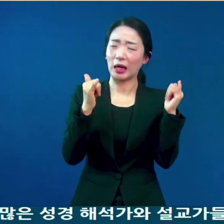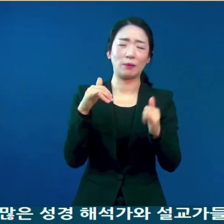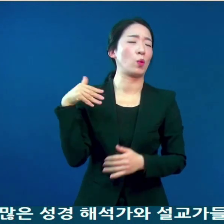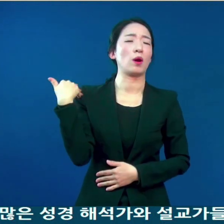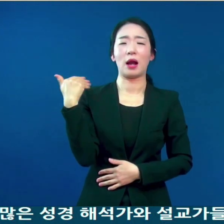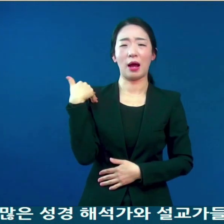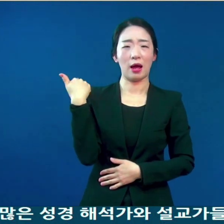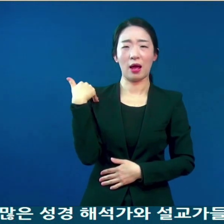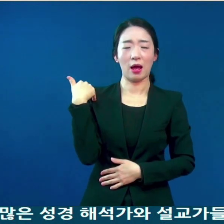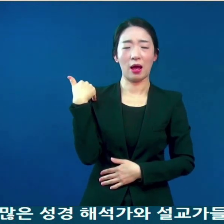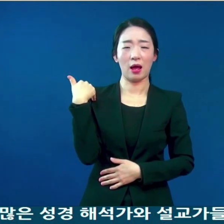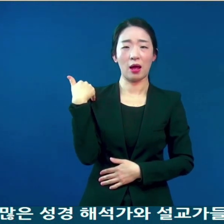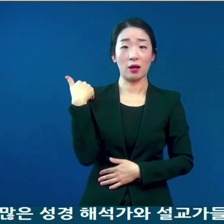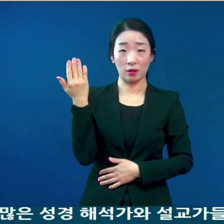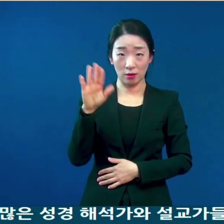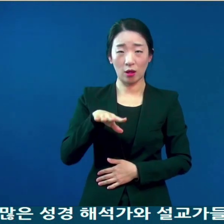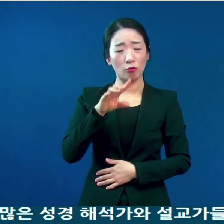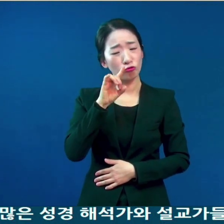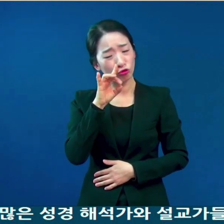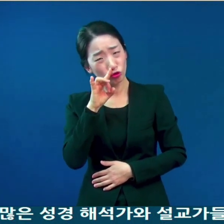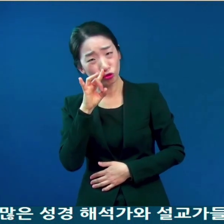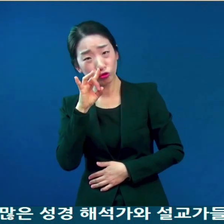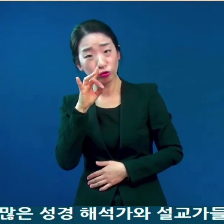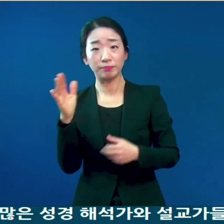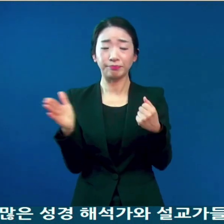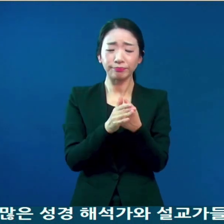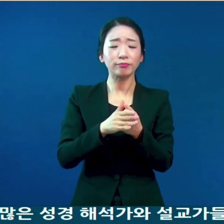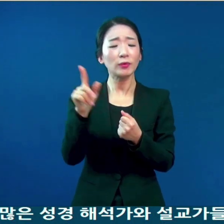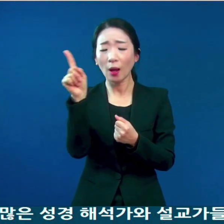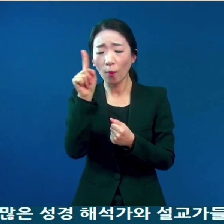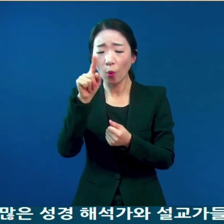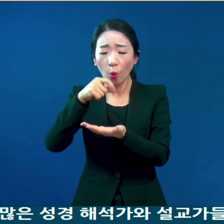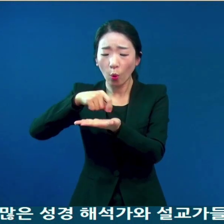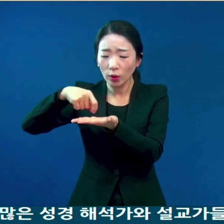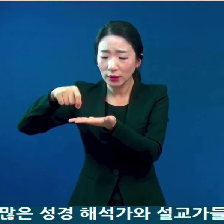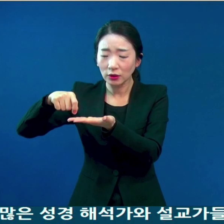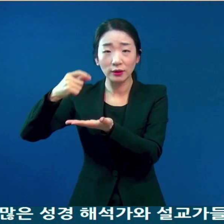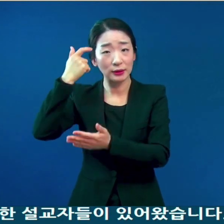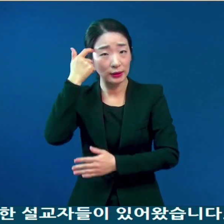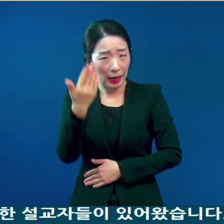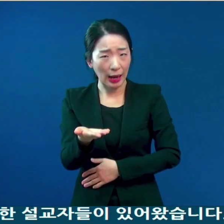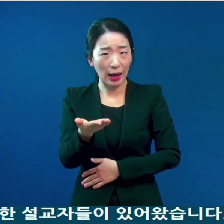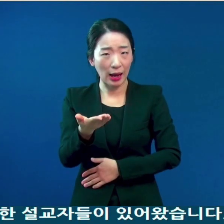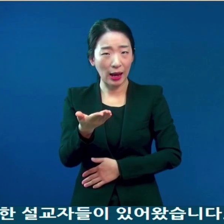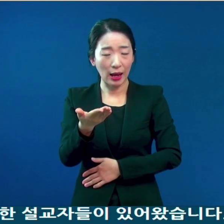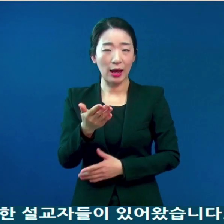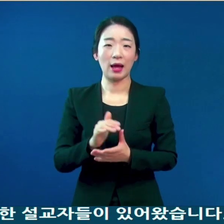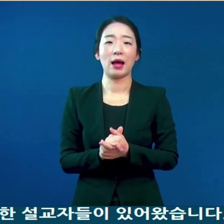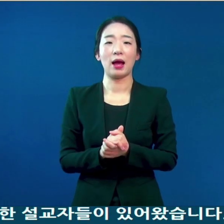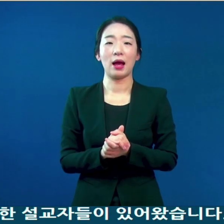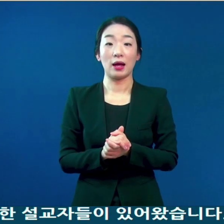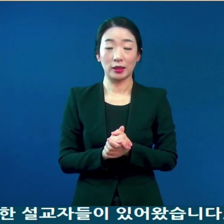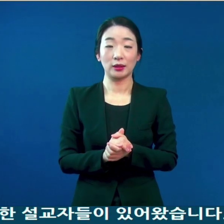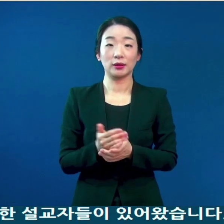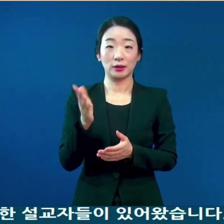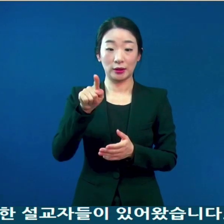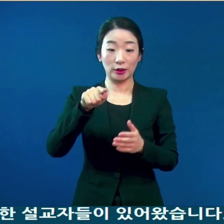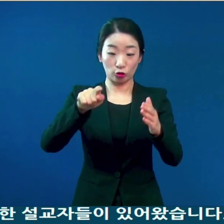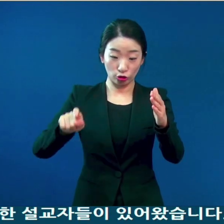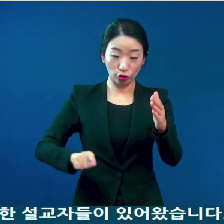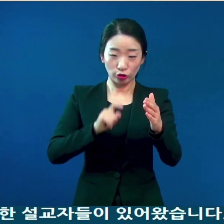그래도 궁금하니까 추측을 해볼 수 있잖아요. 뭘 썼을까? 이렇게 추측한 것 중에 가장 인기